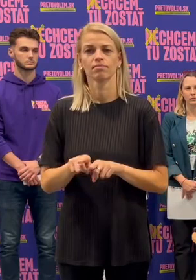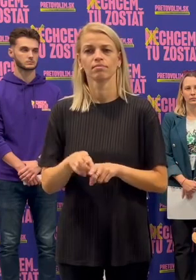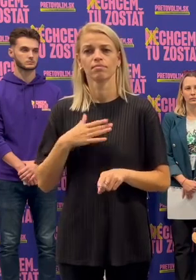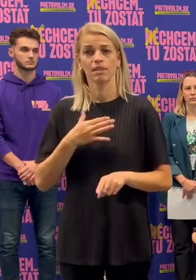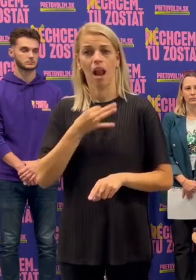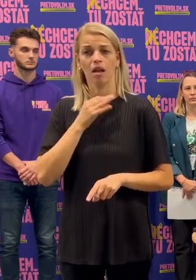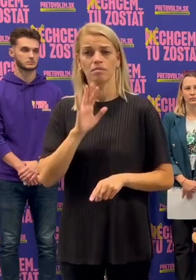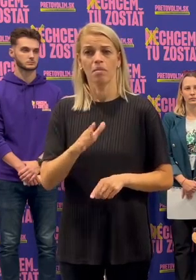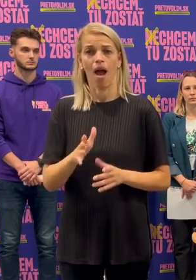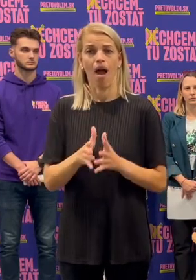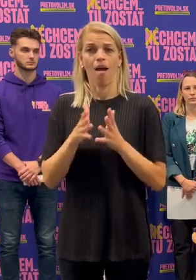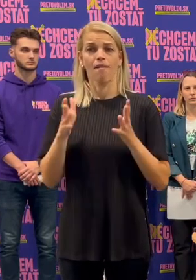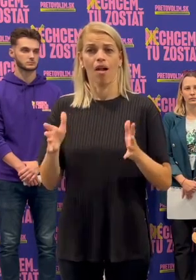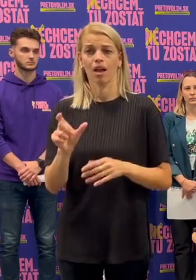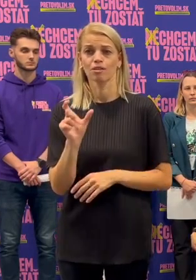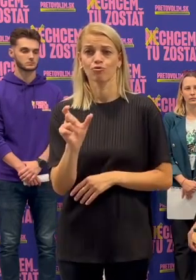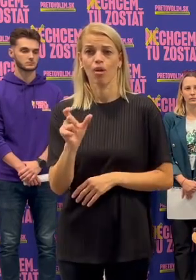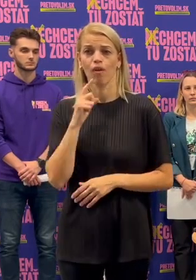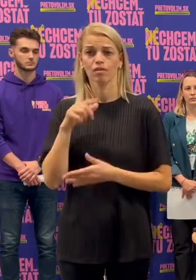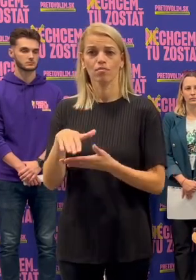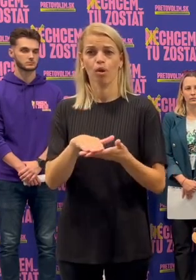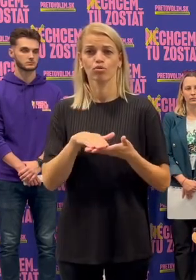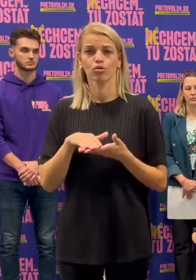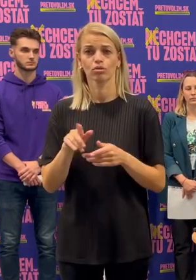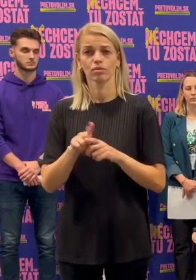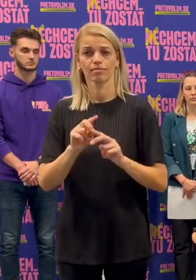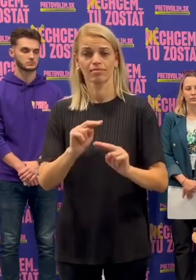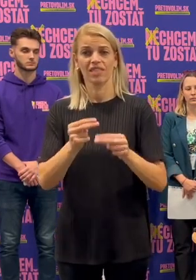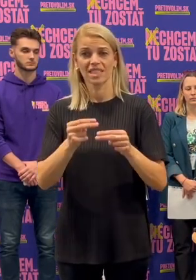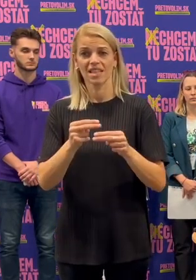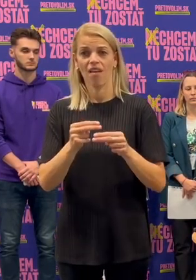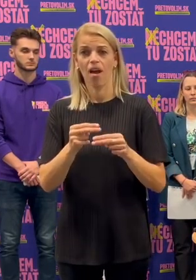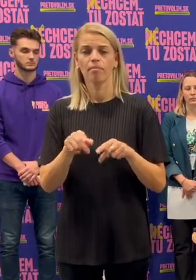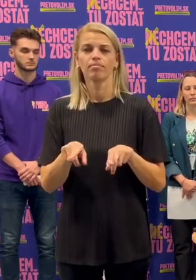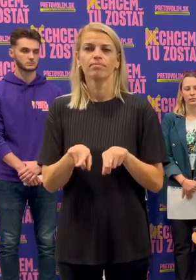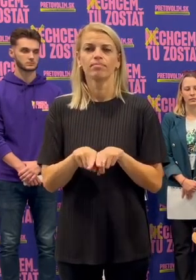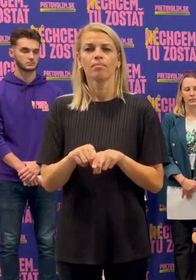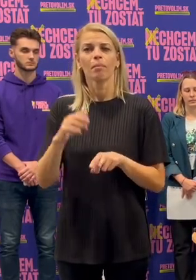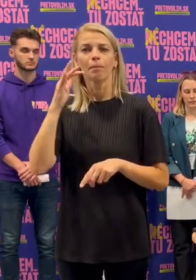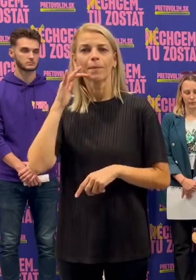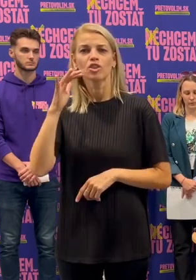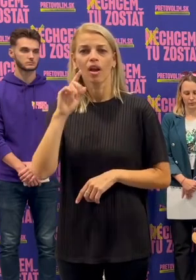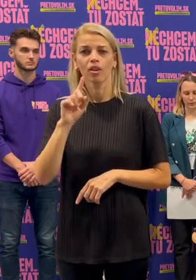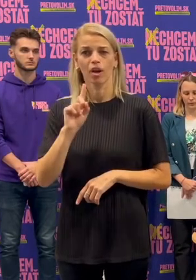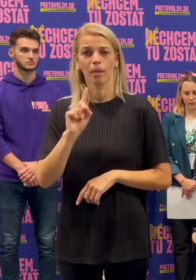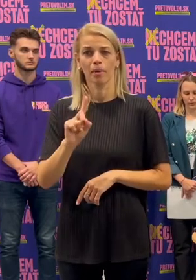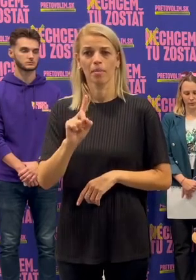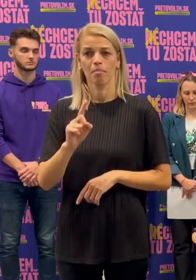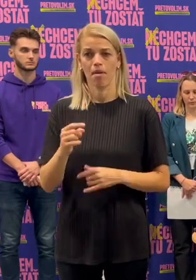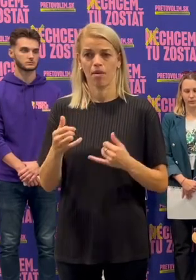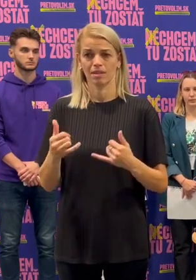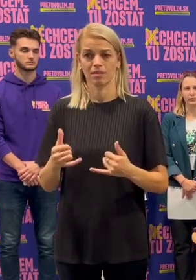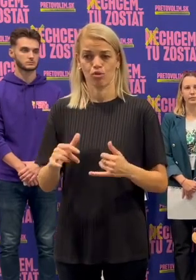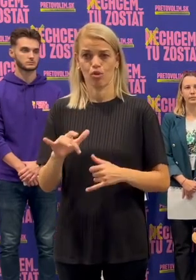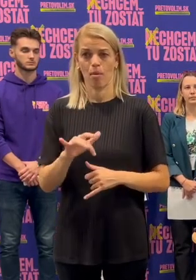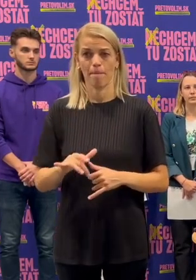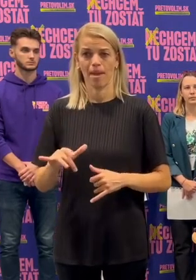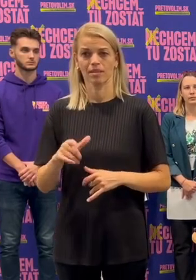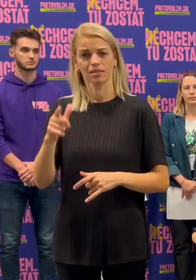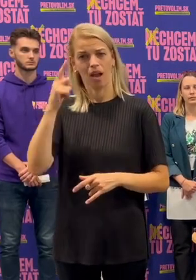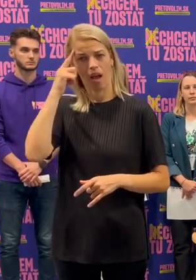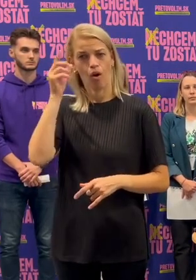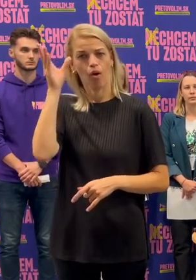veľké, veľké slovo v spoločnosti. Vyzývame zároveň, alebo myslím si, že tá myšlienka, ktorá by mala odísť z tohto miesta, je